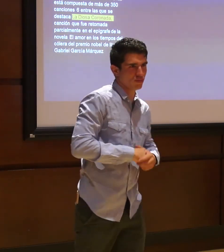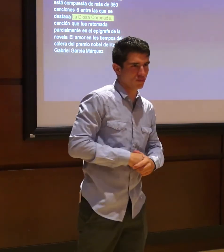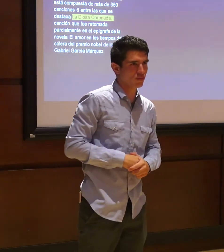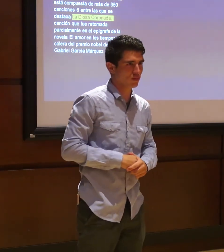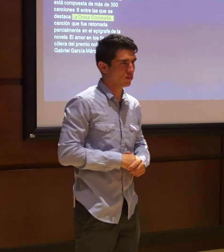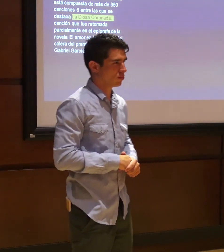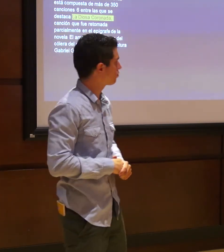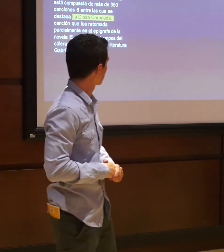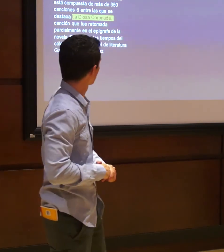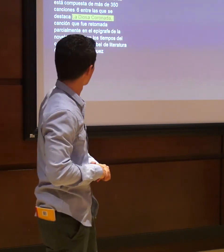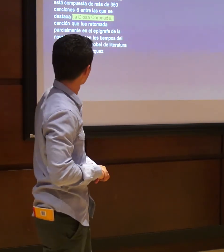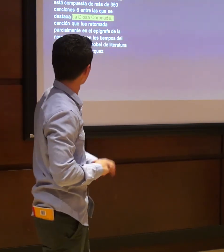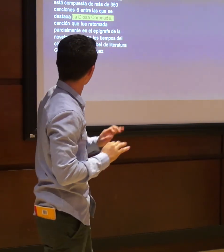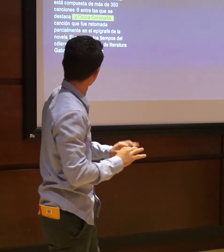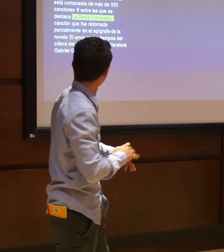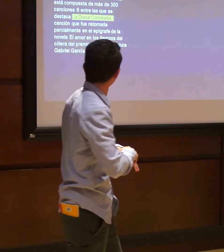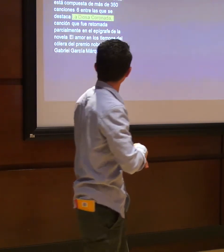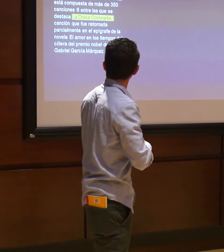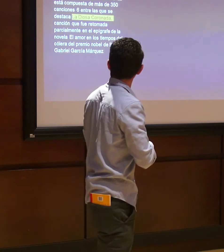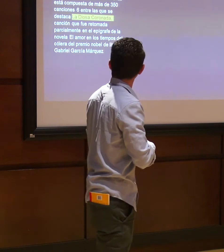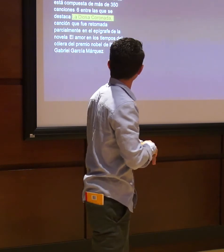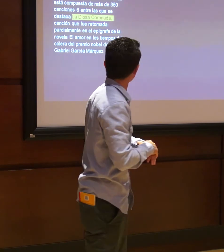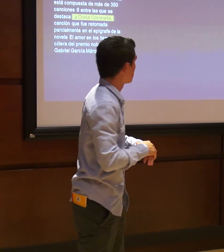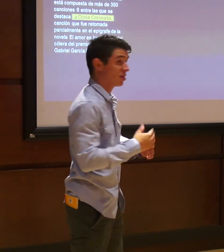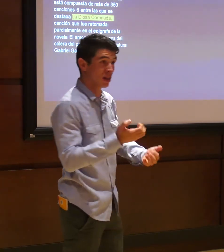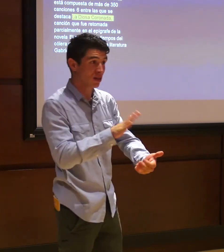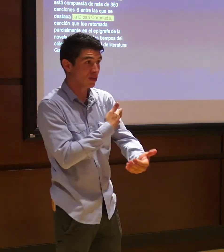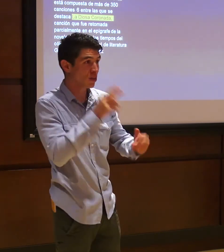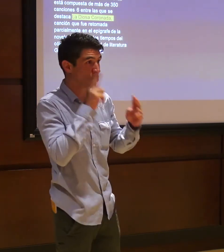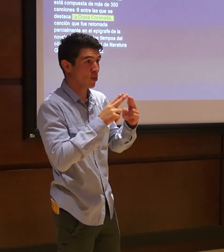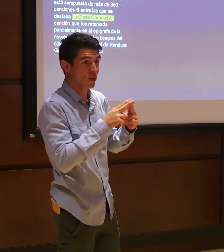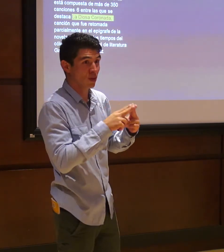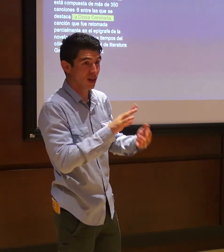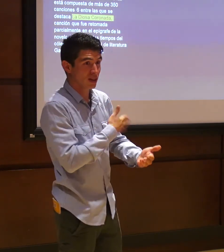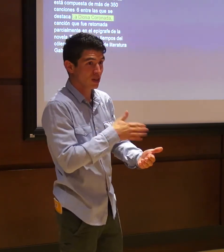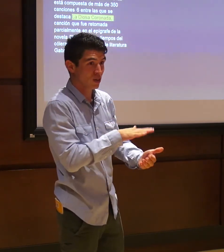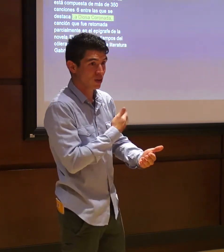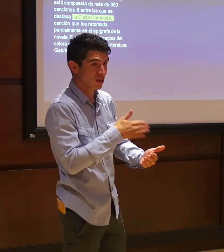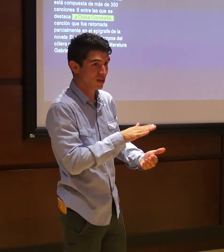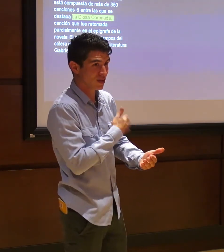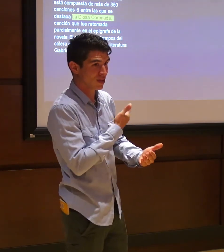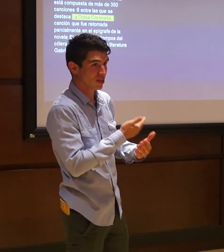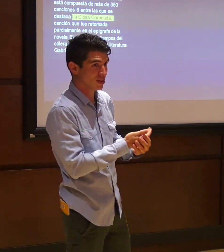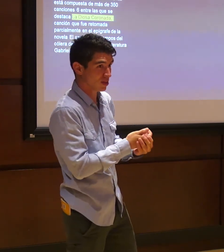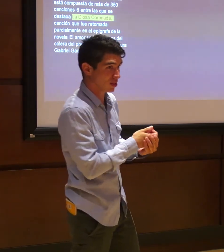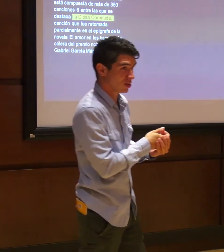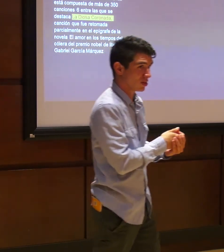Ivo tenía muchos amigos a nivel de Valledupar, de La Guajira, en la región donde se crió. Vamos a